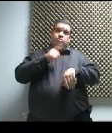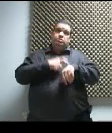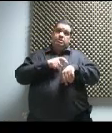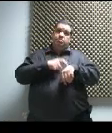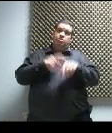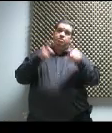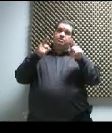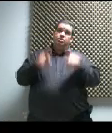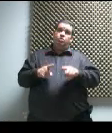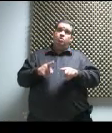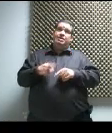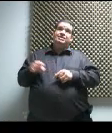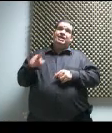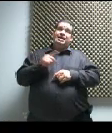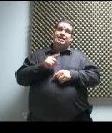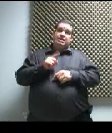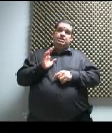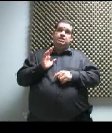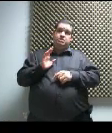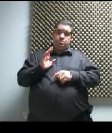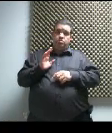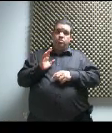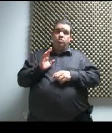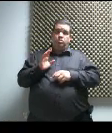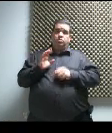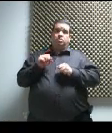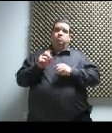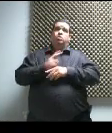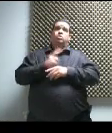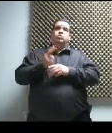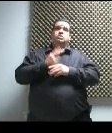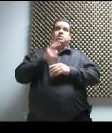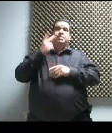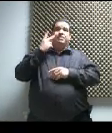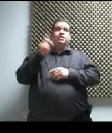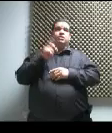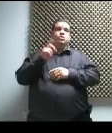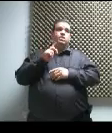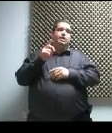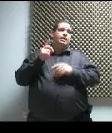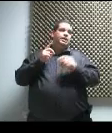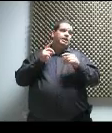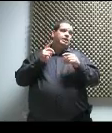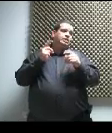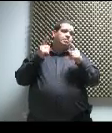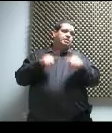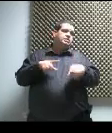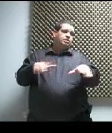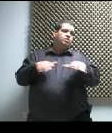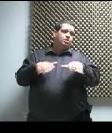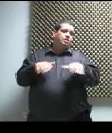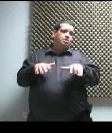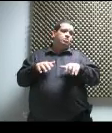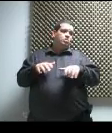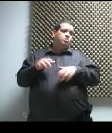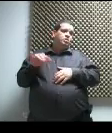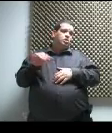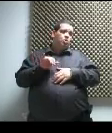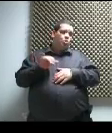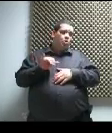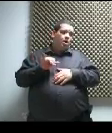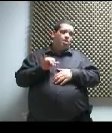cuando ocurre un evento sísmico, entonces se puede utilizar para localizar los eventos. Ah, wow. Dios mío, pero igual,